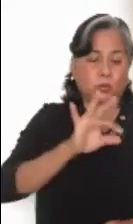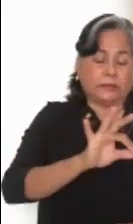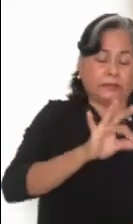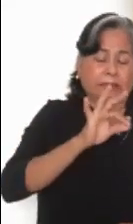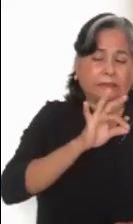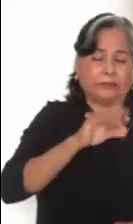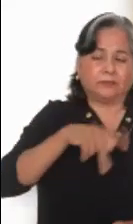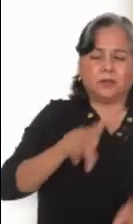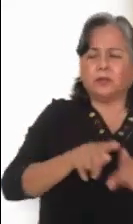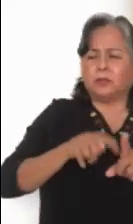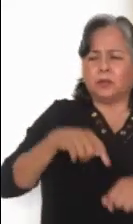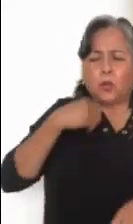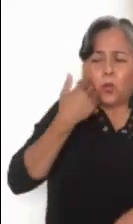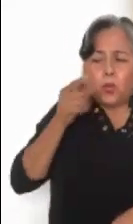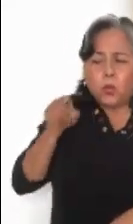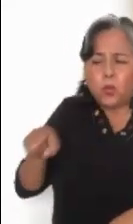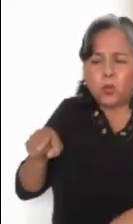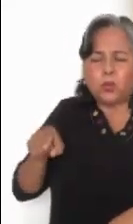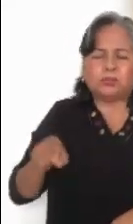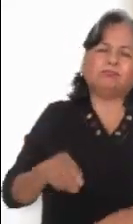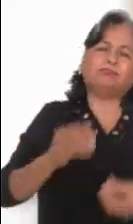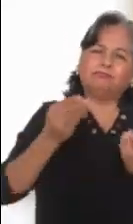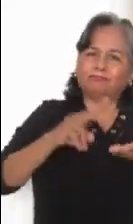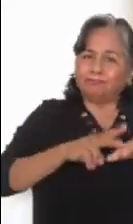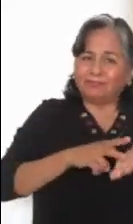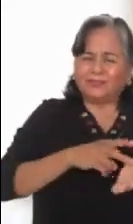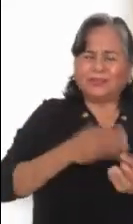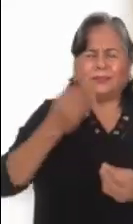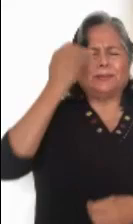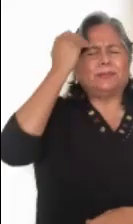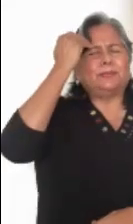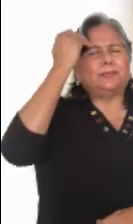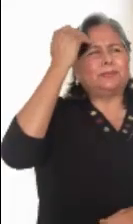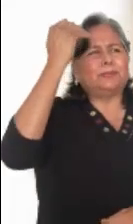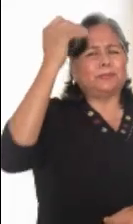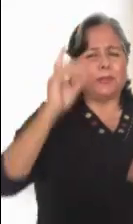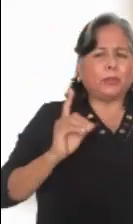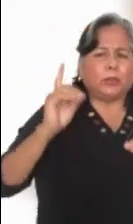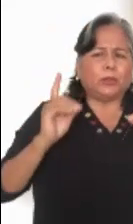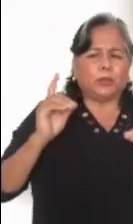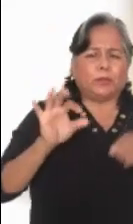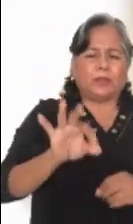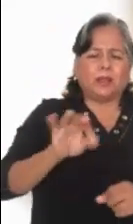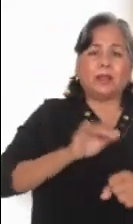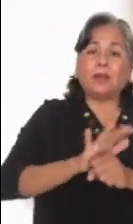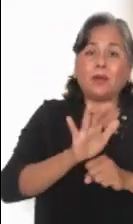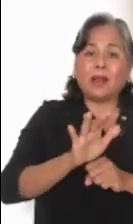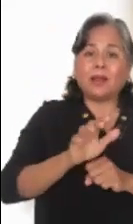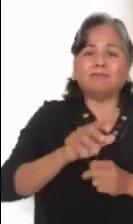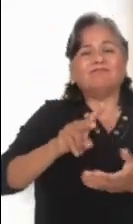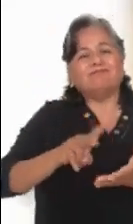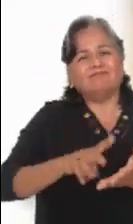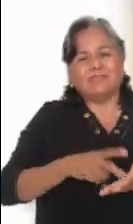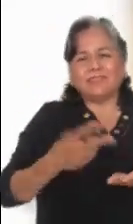tener. A veces pasamos demasiado tiempo sin decidirnos y acabamos por perder